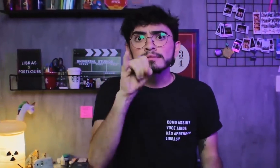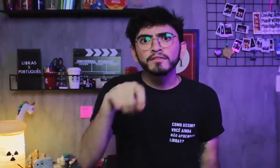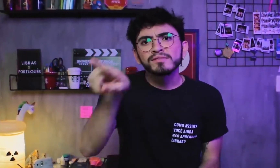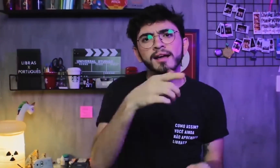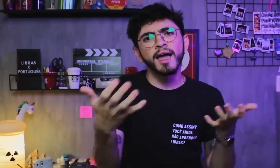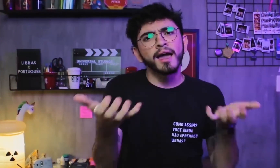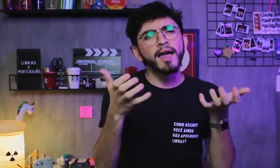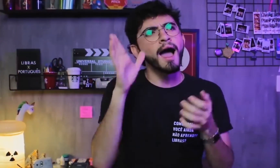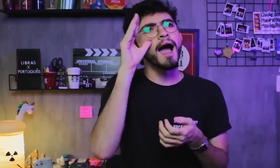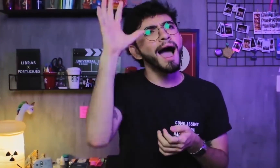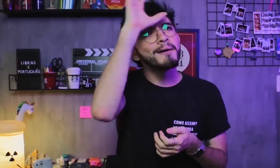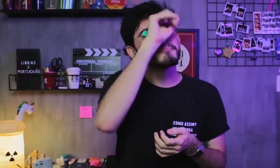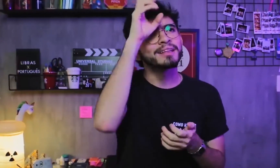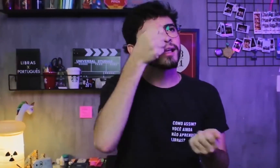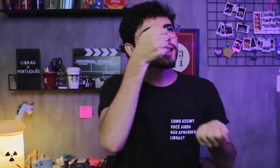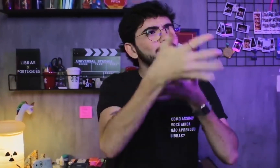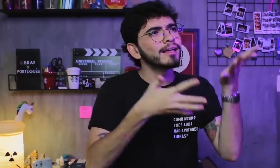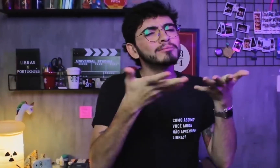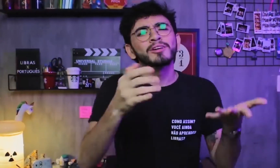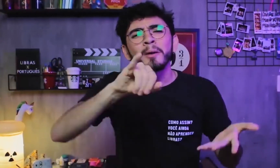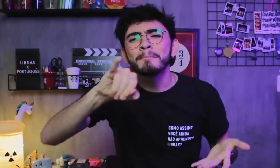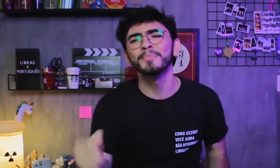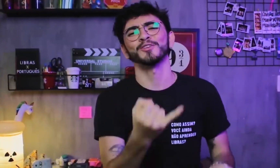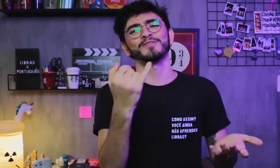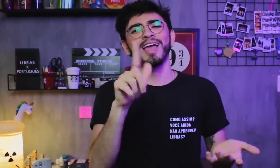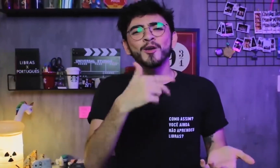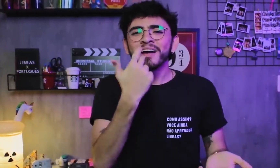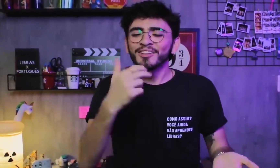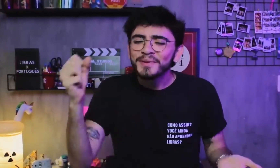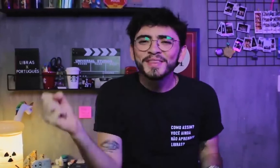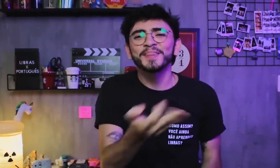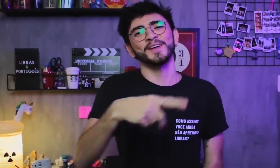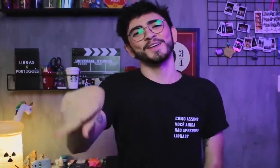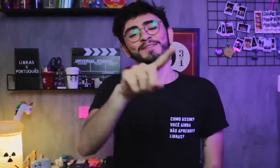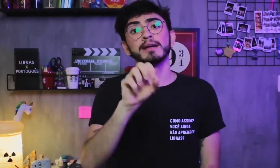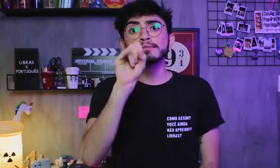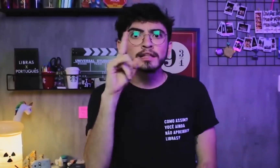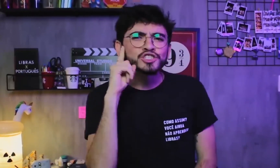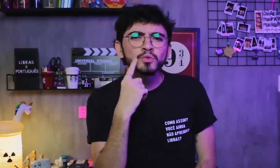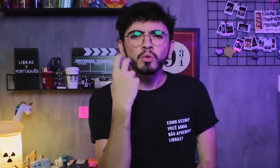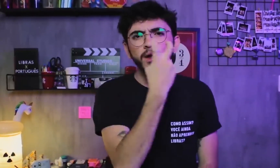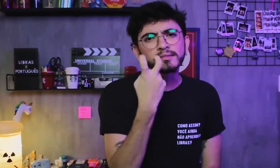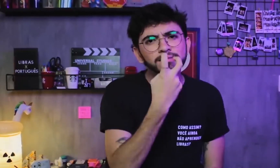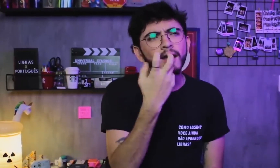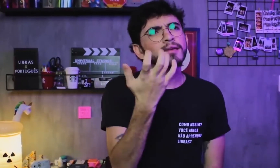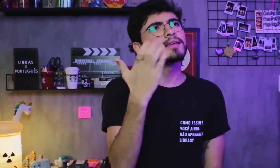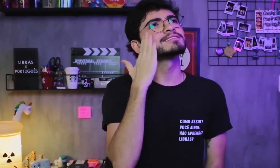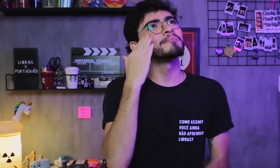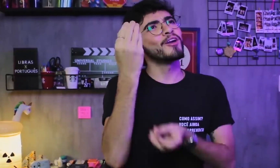né? Se vocês quiserem, aproveita para aprender uma nova língua. Se for surdo oralizado e quiser aprender e saber mais